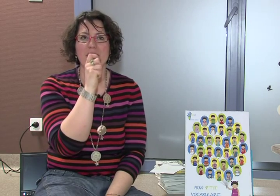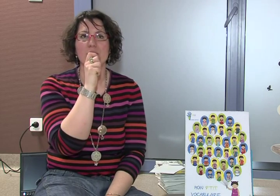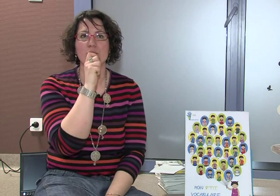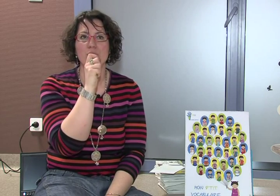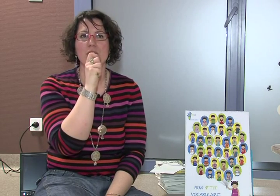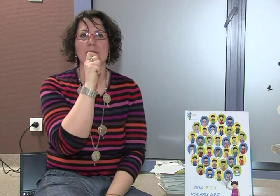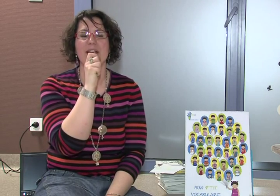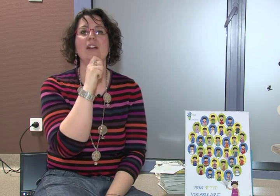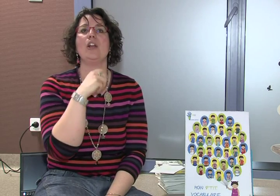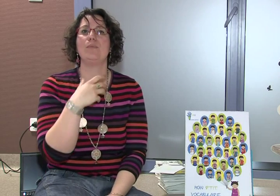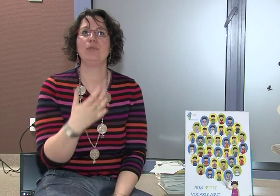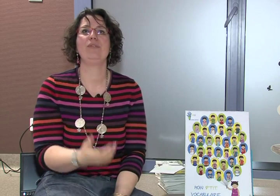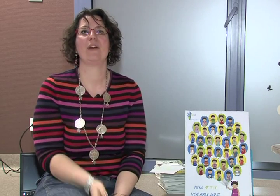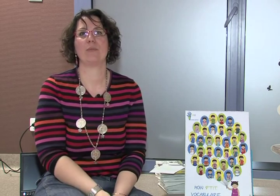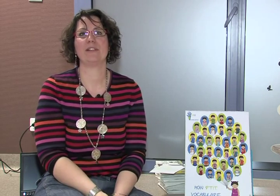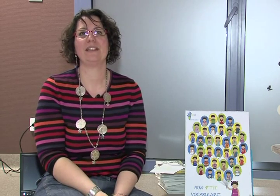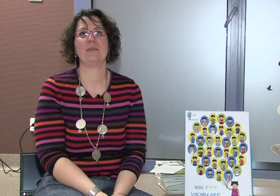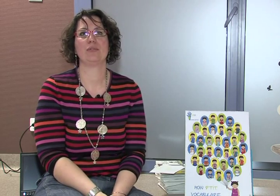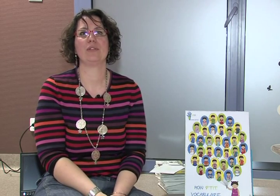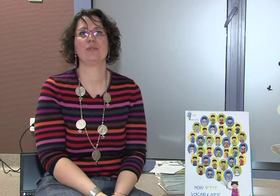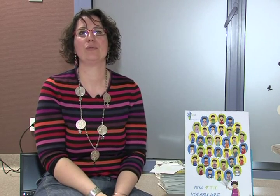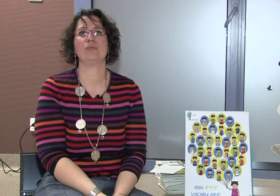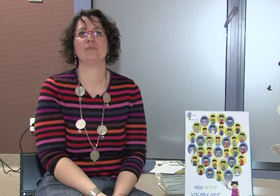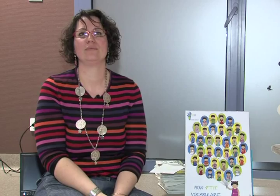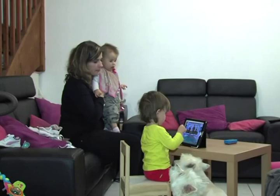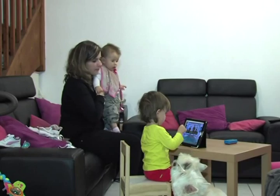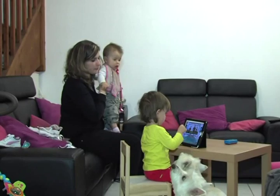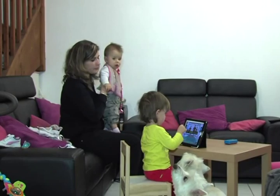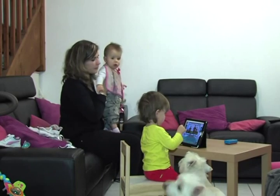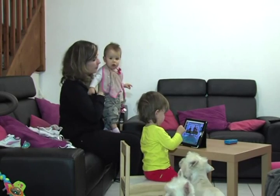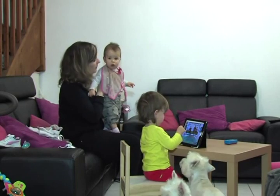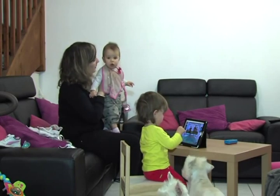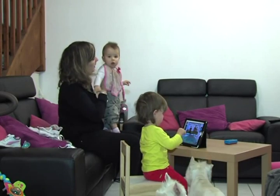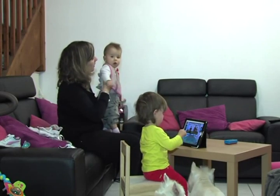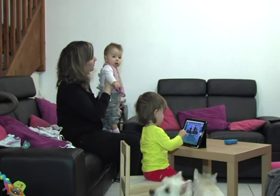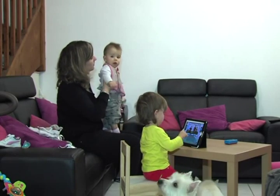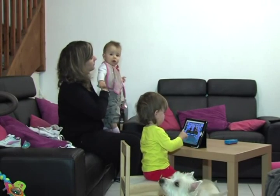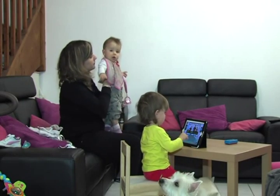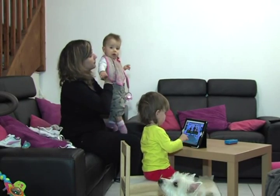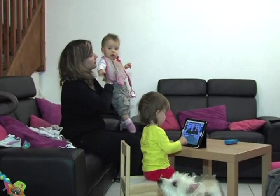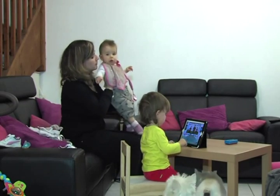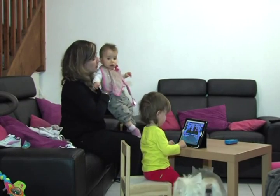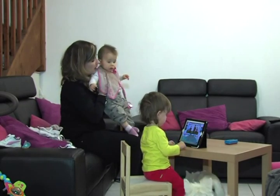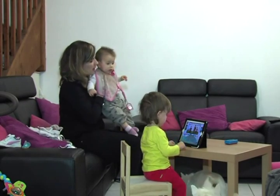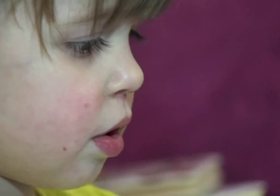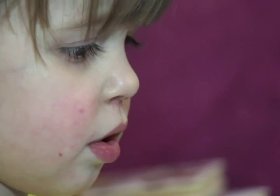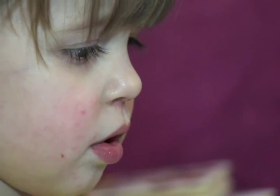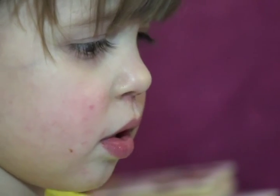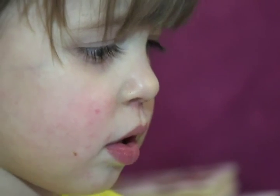faire doudou, comme ça, pour nous faire comprendre qu'il a besoin de son doudou. Claire a découvert cette méthode à la crèche d'Alice, l'aînée de ses 2 enfants.